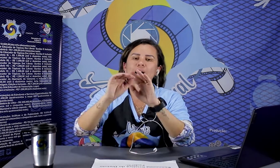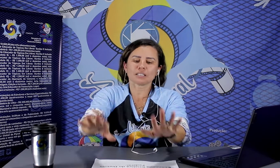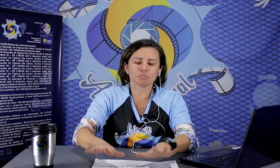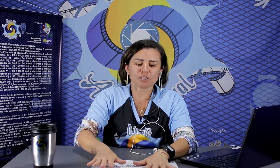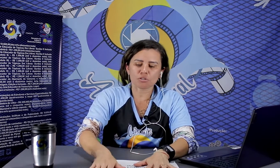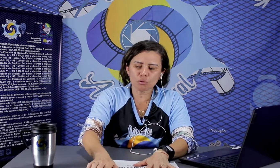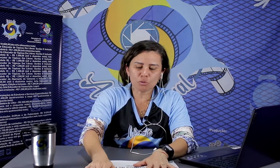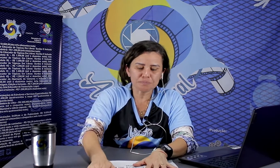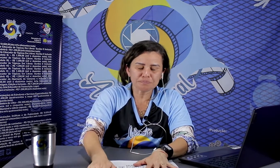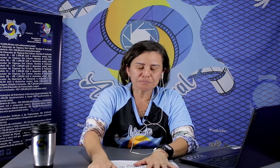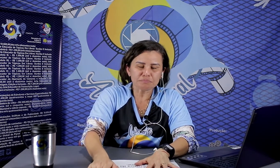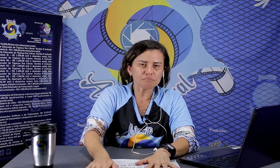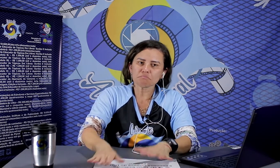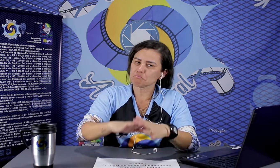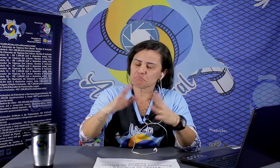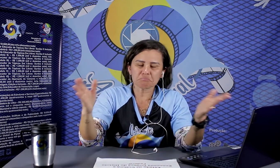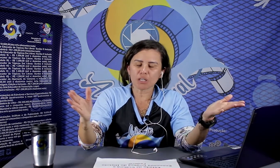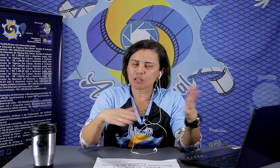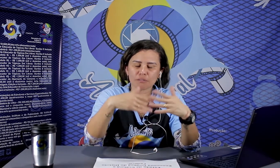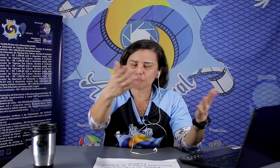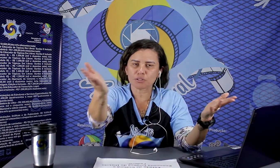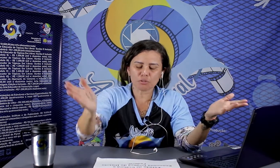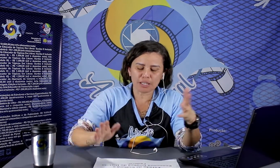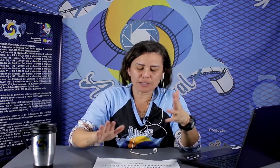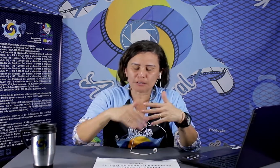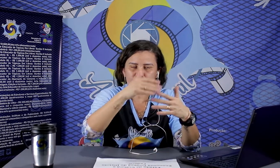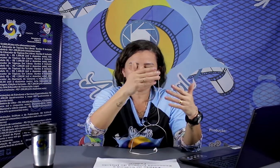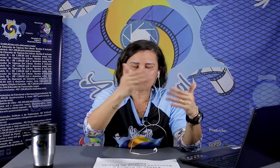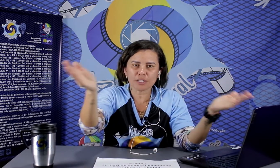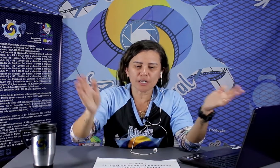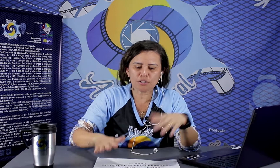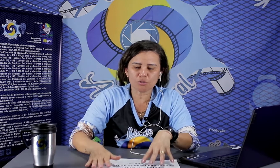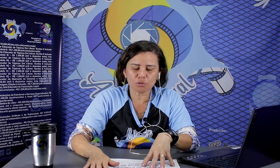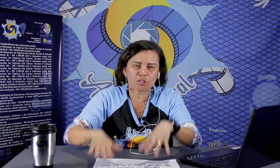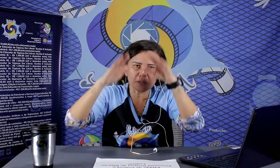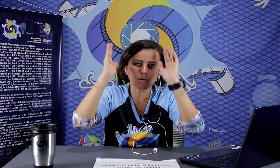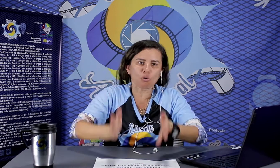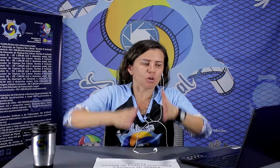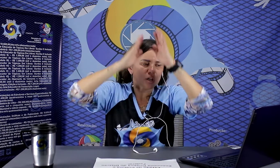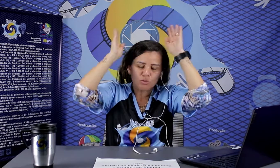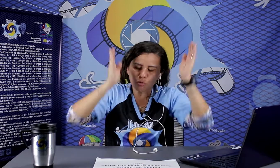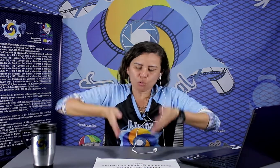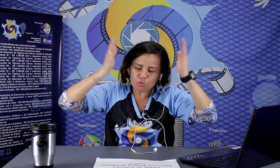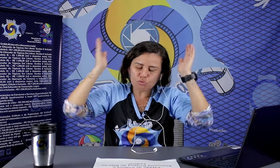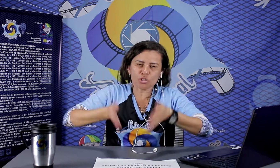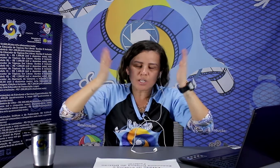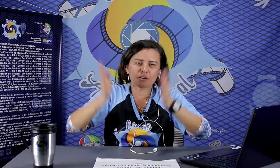o pastor, a pessoa lá, o líder religioso explicou, todo dia ele